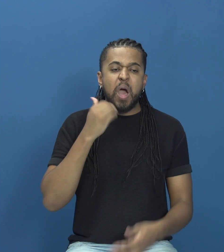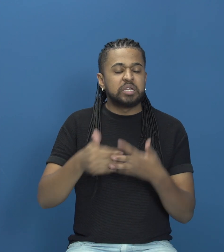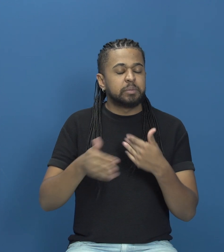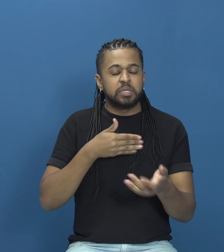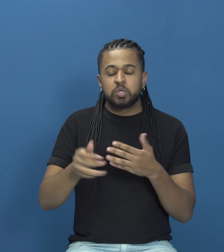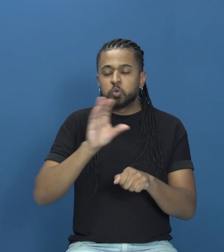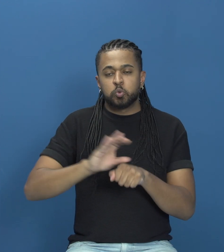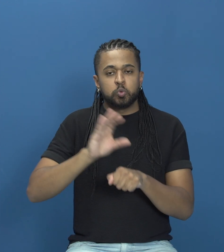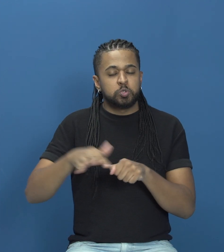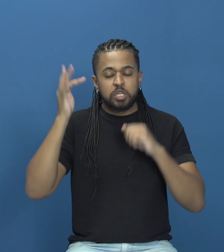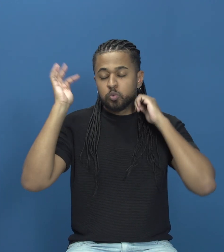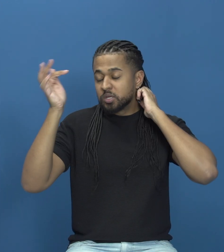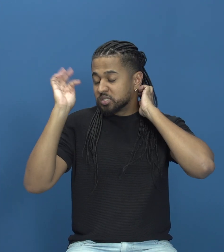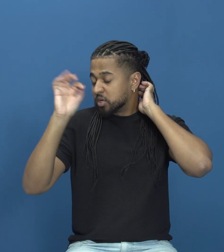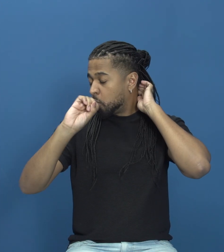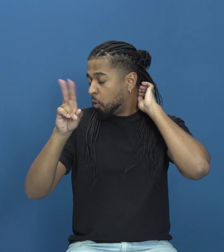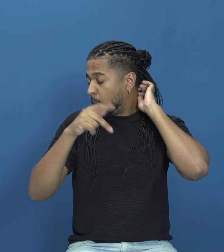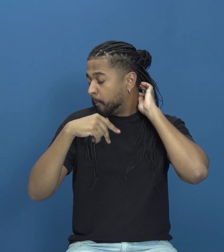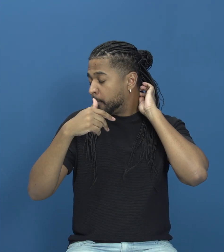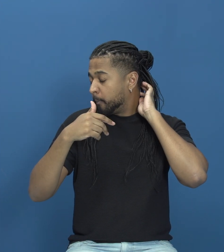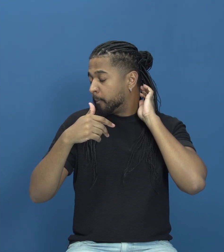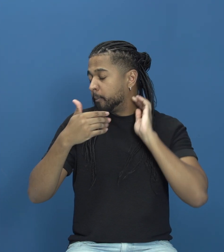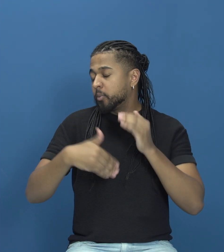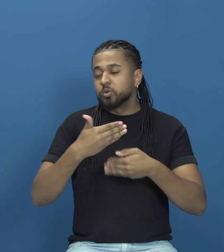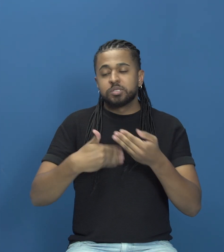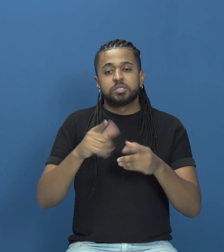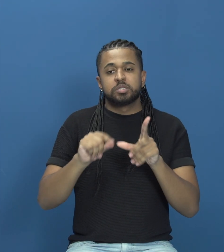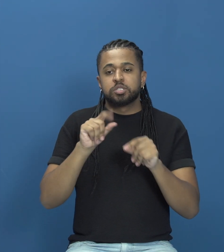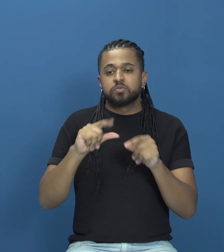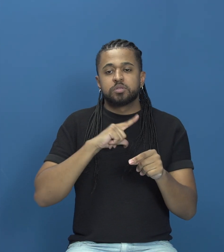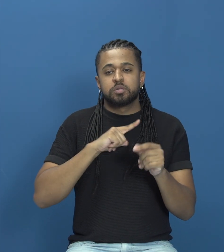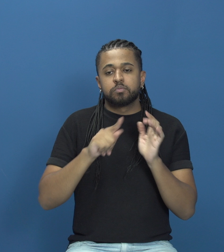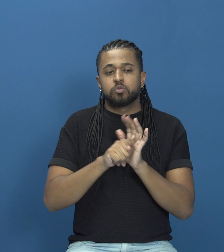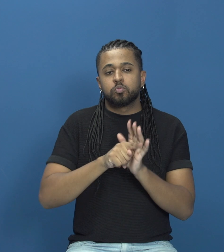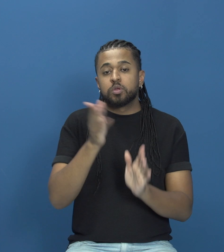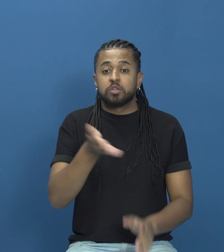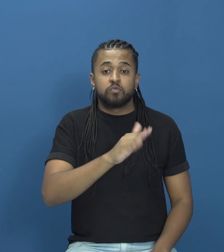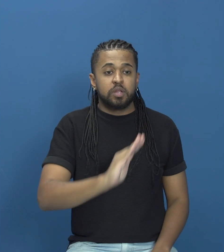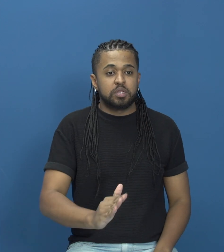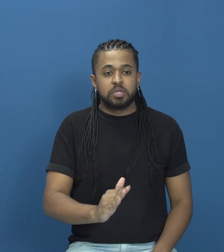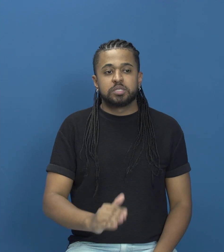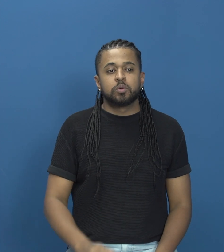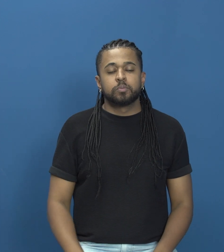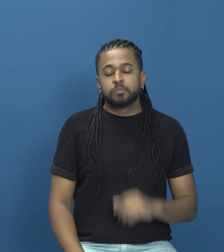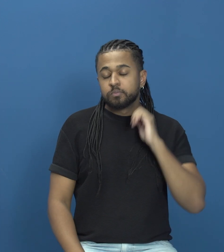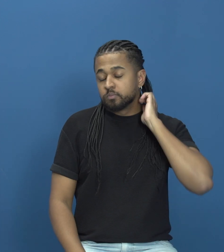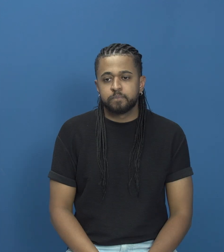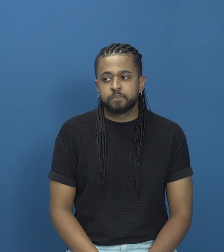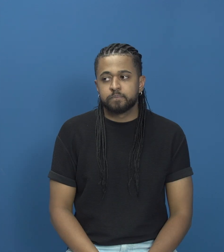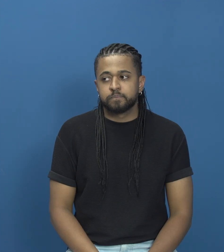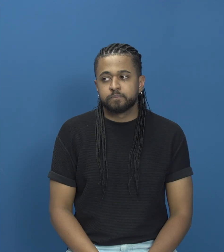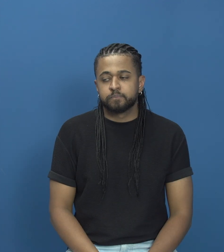do curso de graduação ou do processo seletivo e que se deu a referida invalidação e indeferimento.